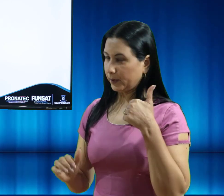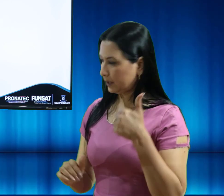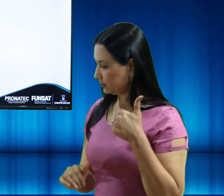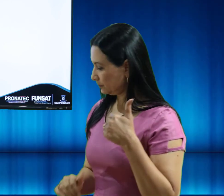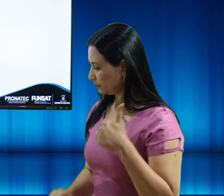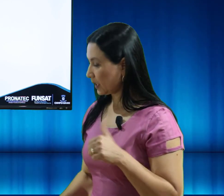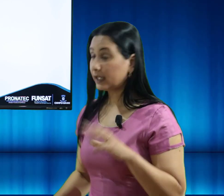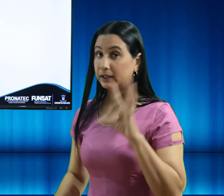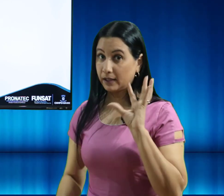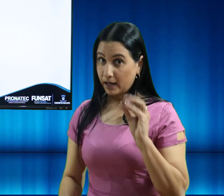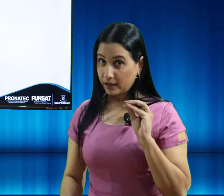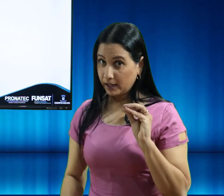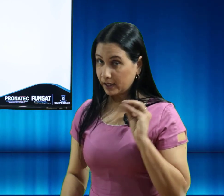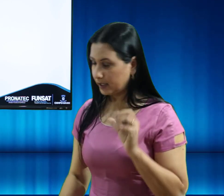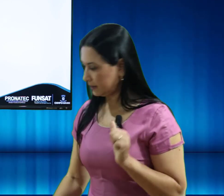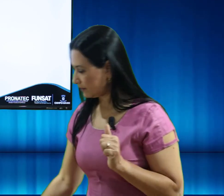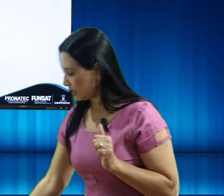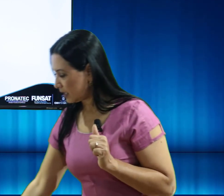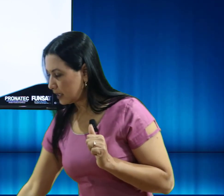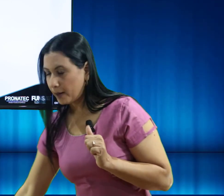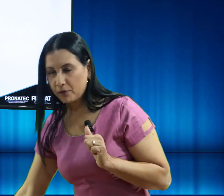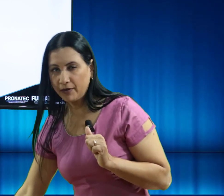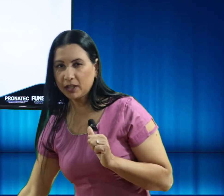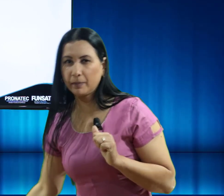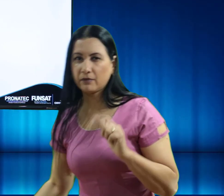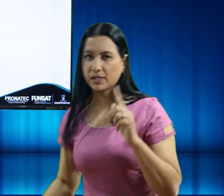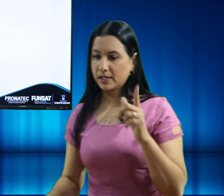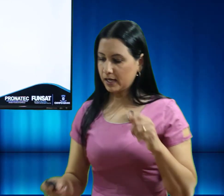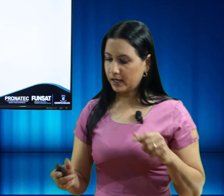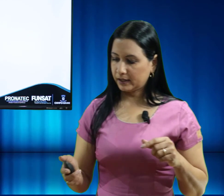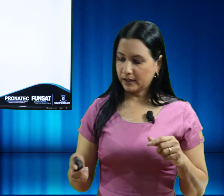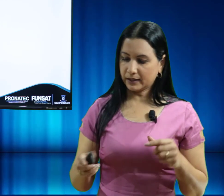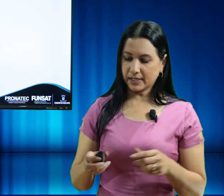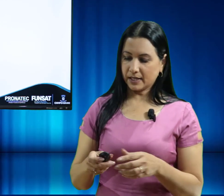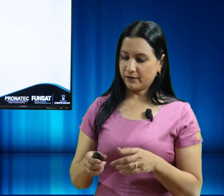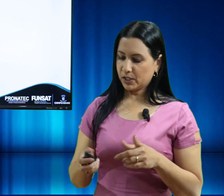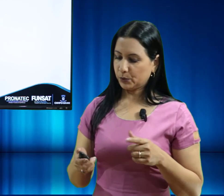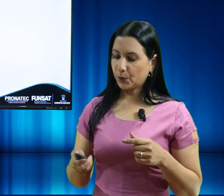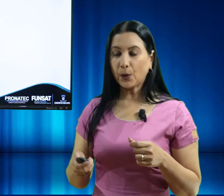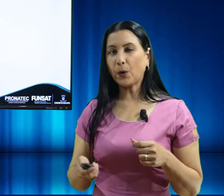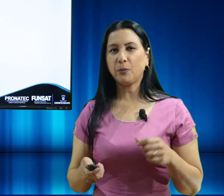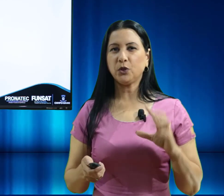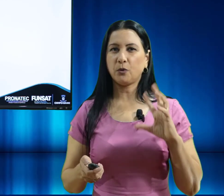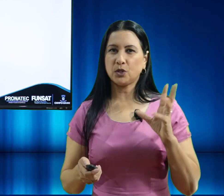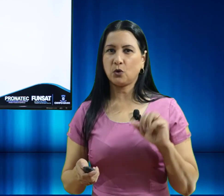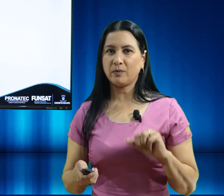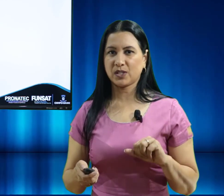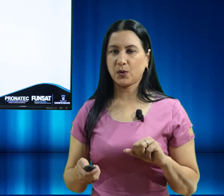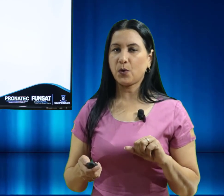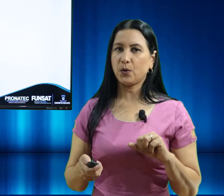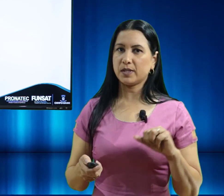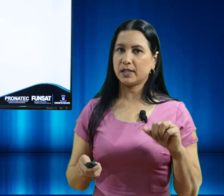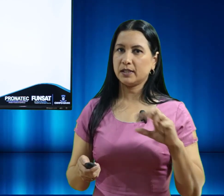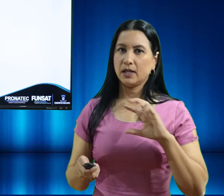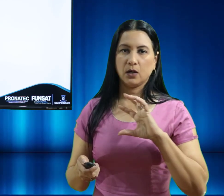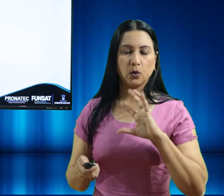Tranquilo? Treinem aí. Aproveita para você tentar escrever seu nome, o nome de algumas coisas.